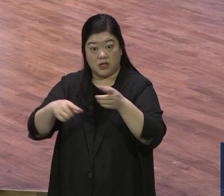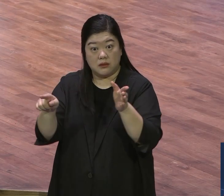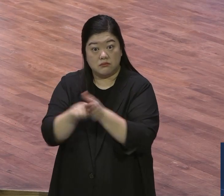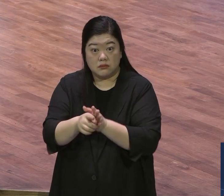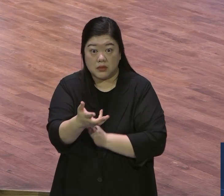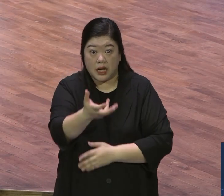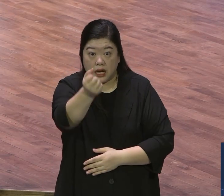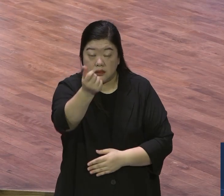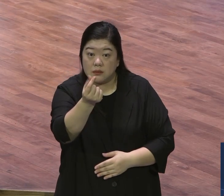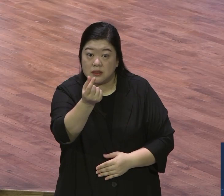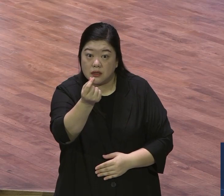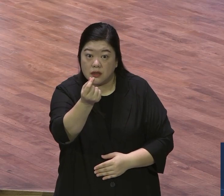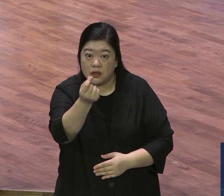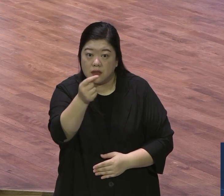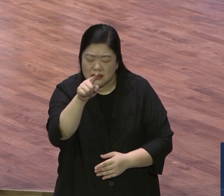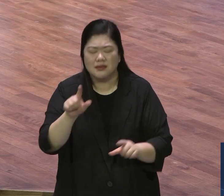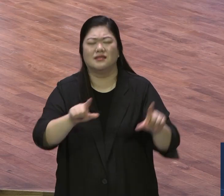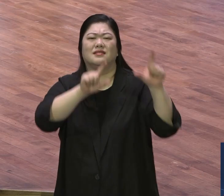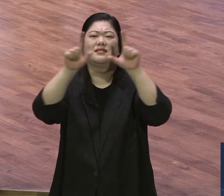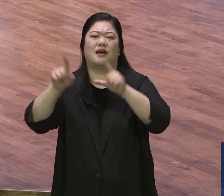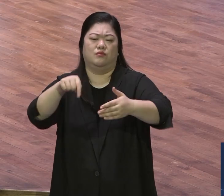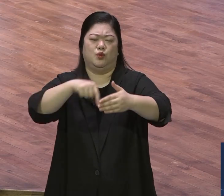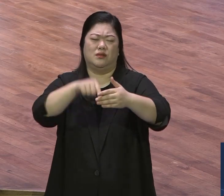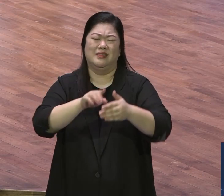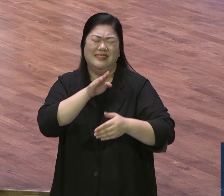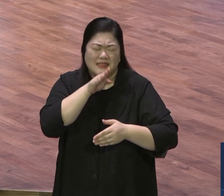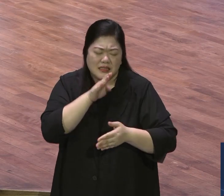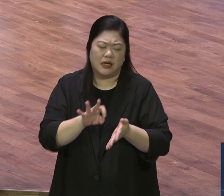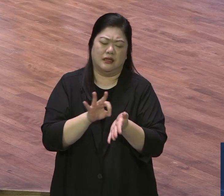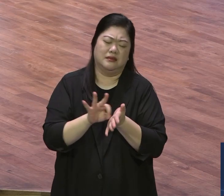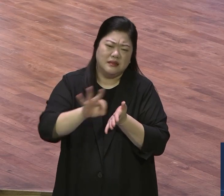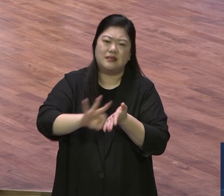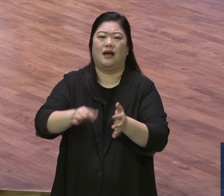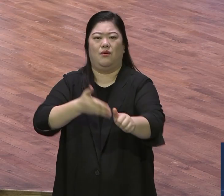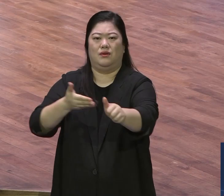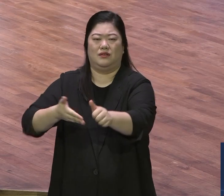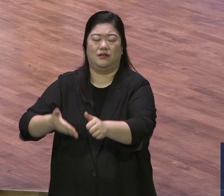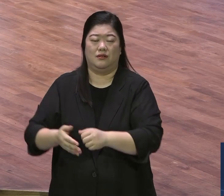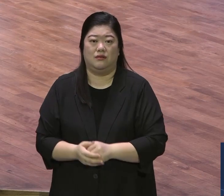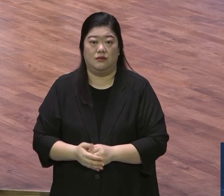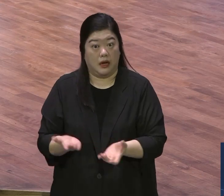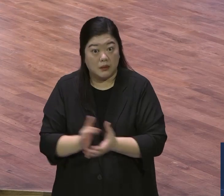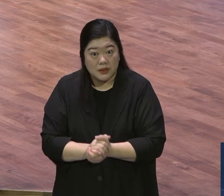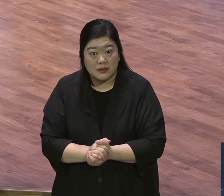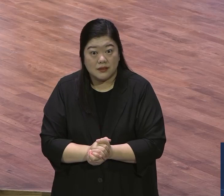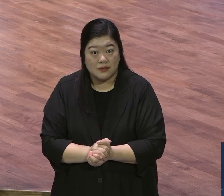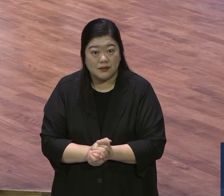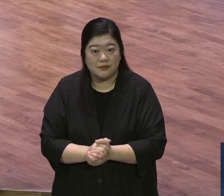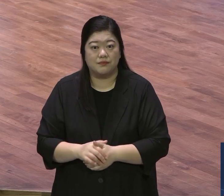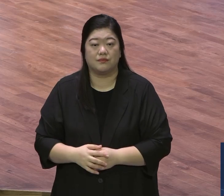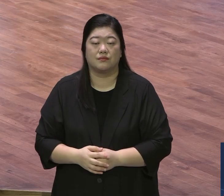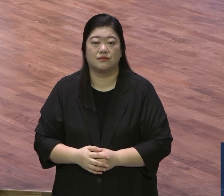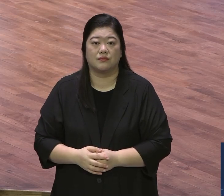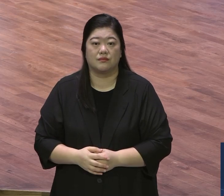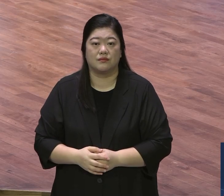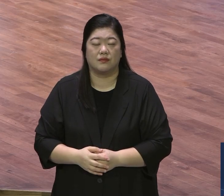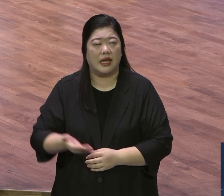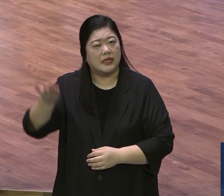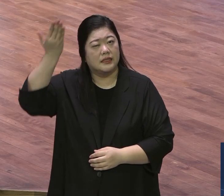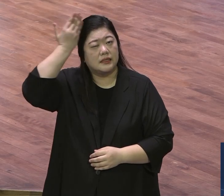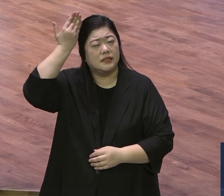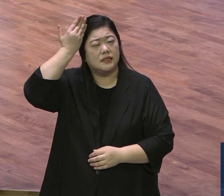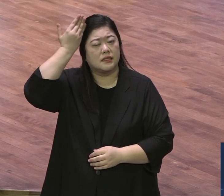진리를 여러분의 삶 속에서 실제로 누려라. 아멘 누리세요. 누가 여러분을